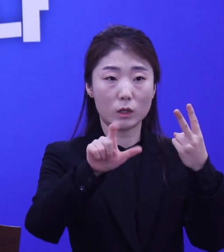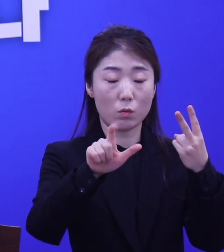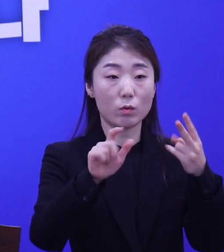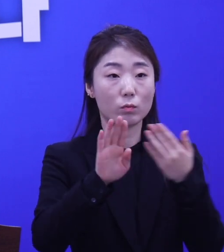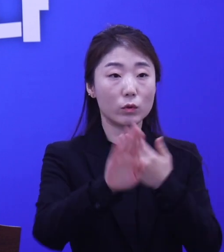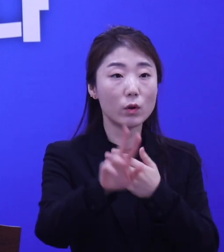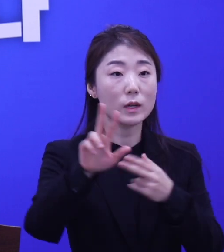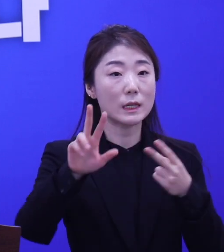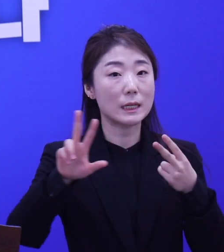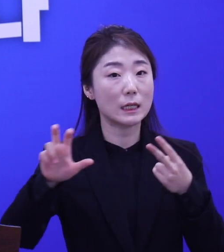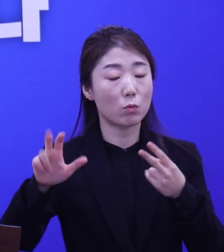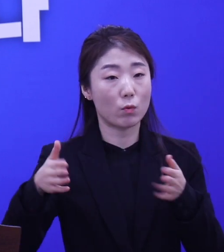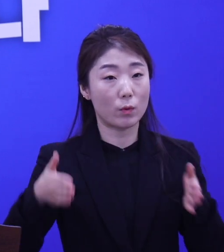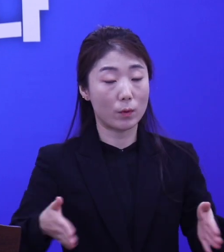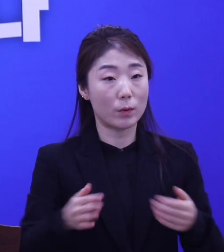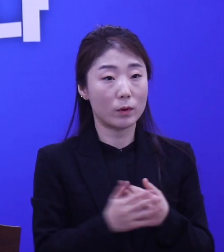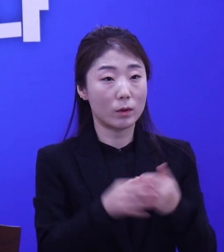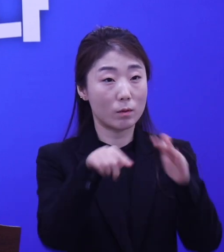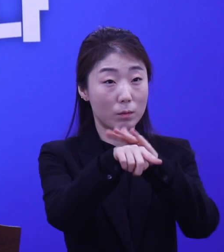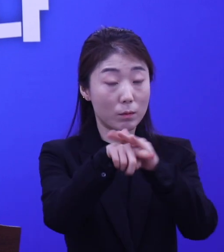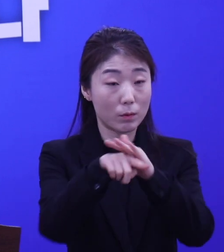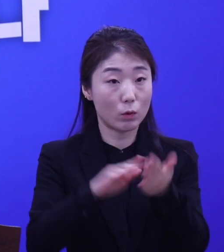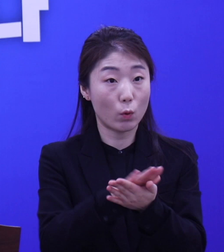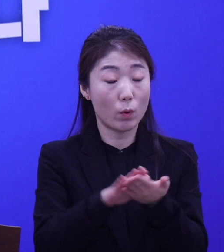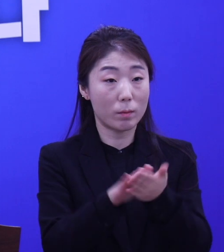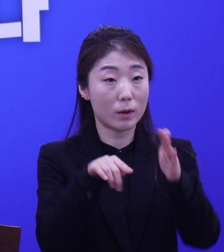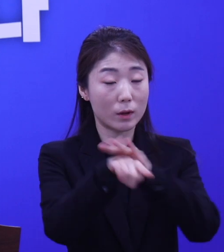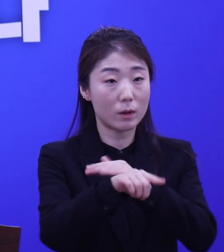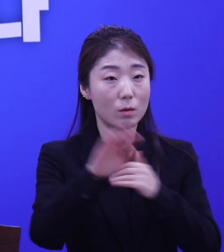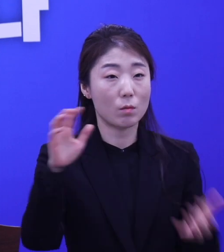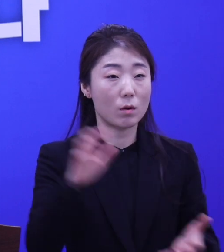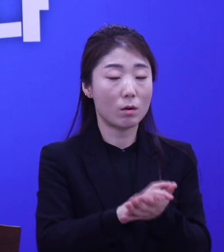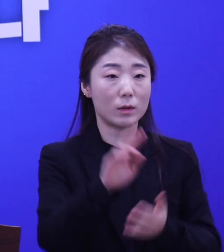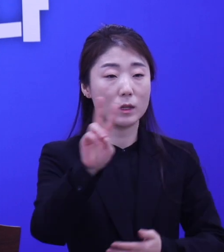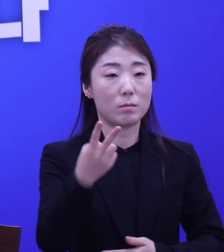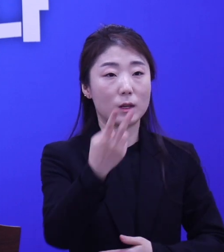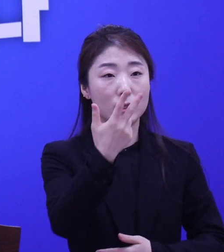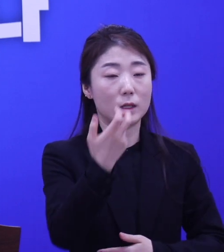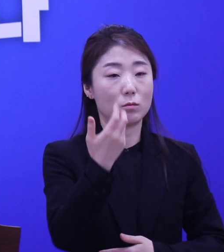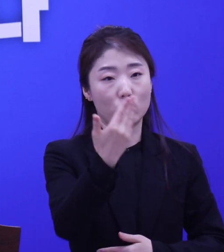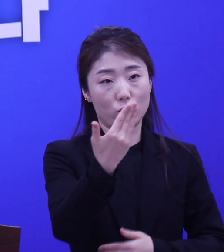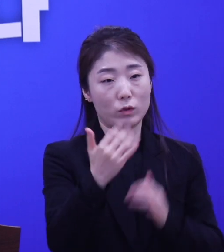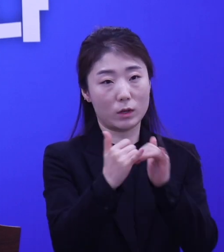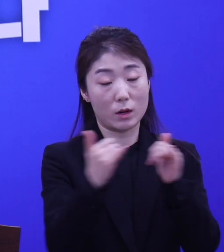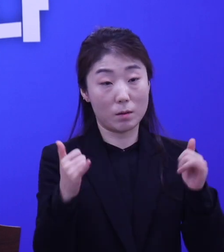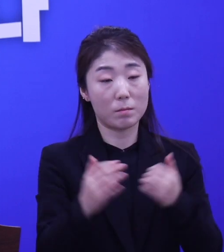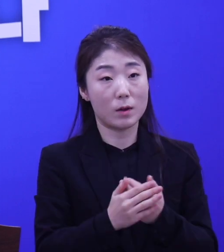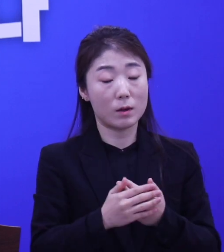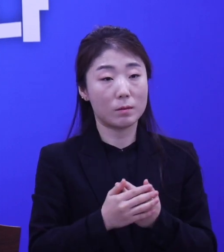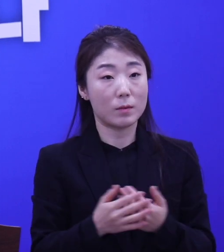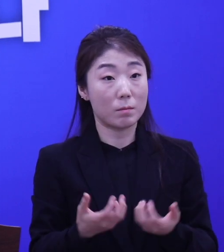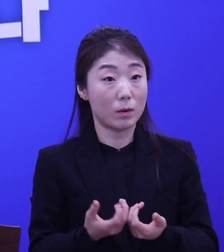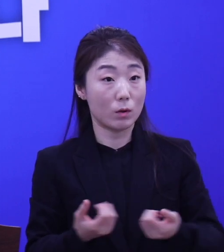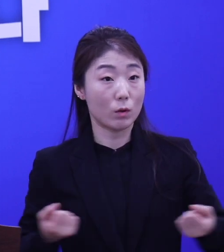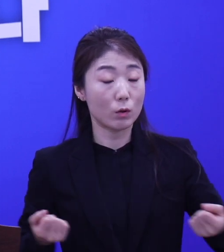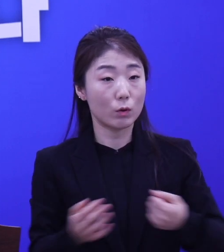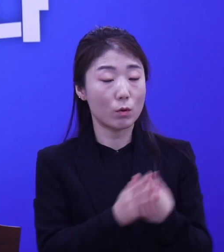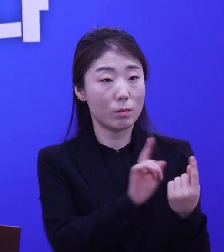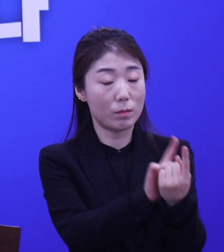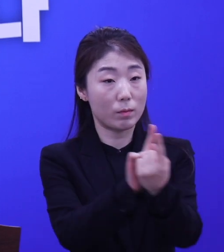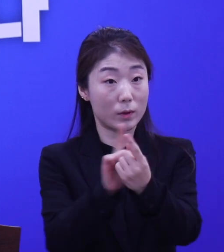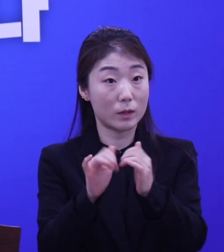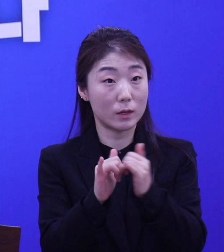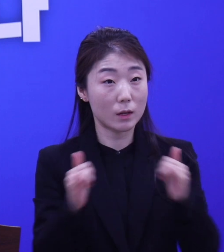25일까지 노래방을 방문한 사람은 모두 279명으로 조사되었습니다. 이와 별도로 확진자의